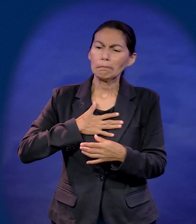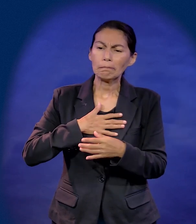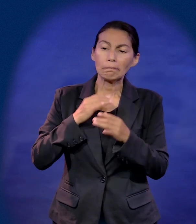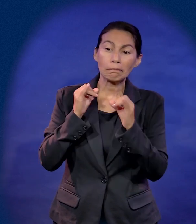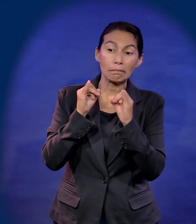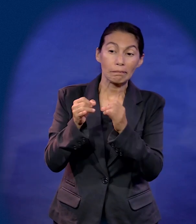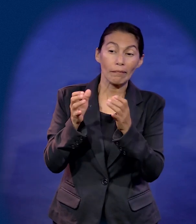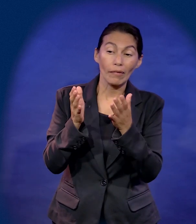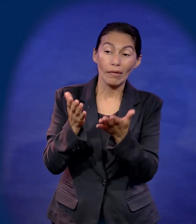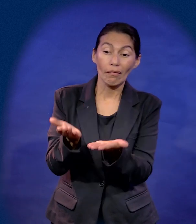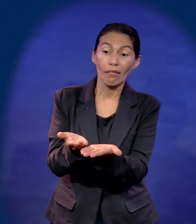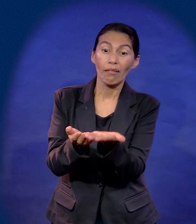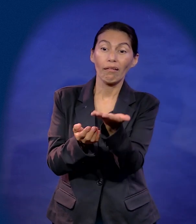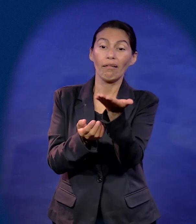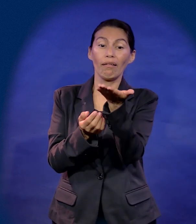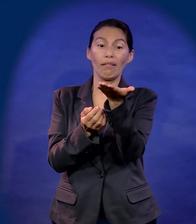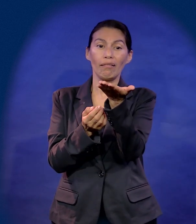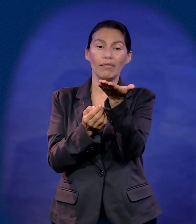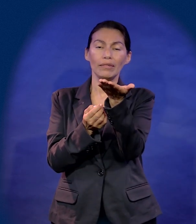Esto es peligroso.